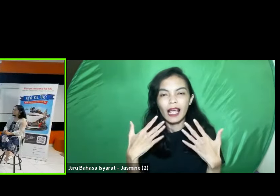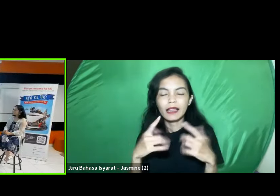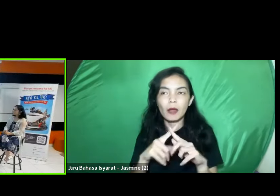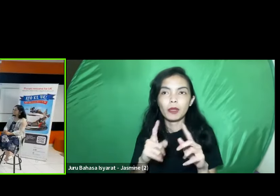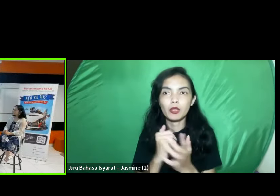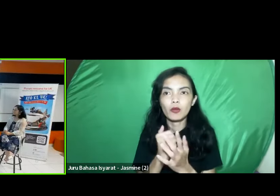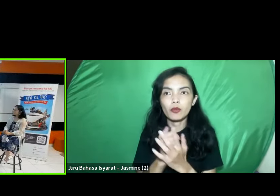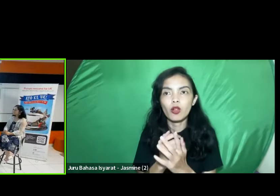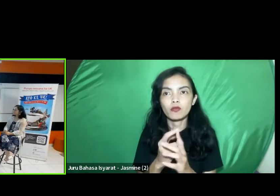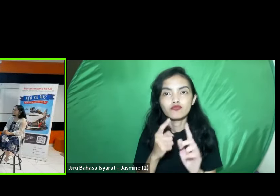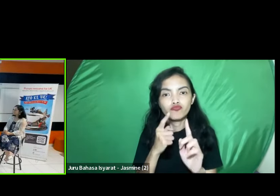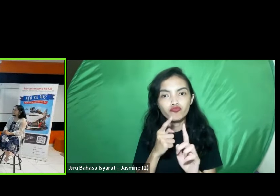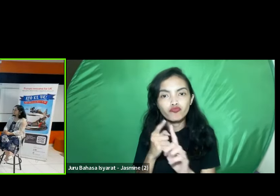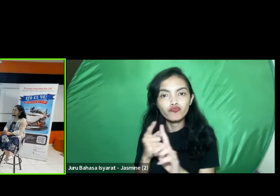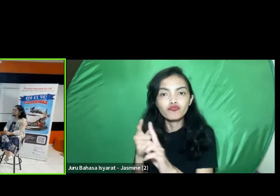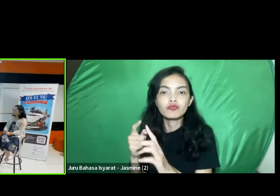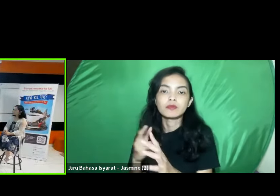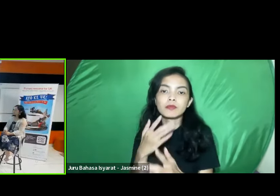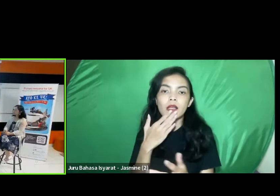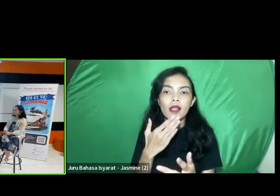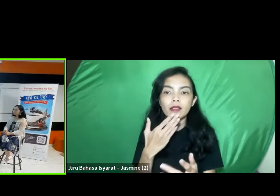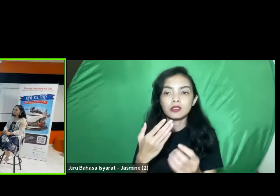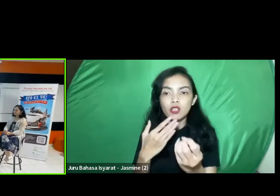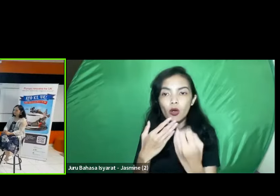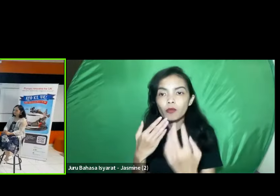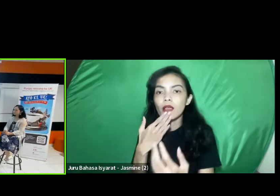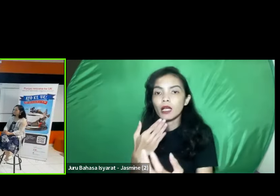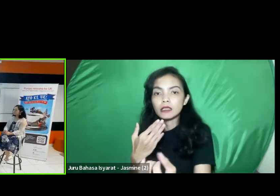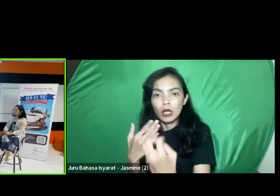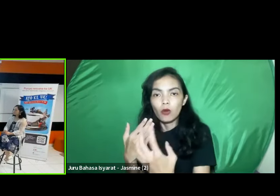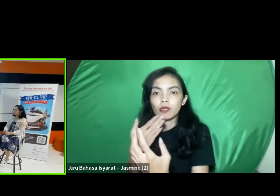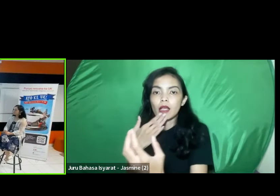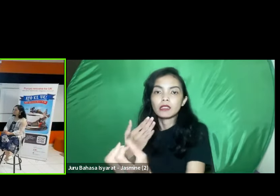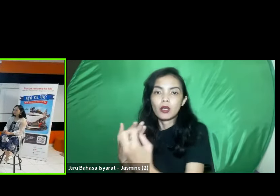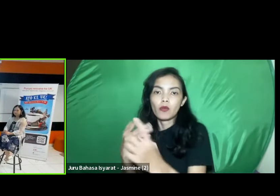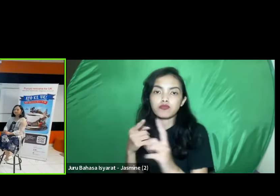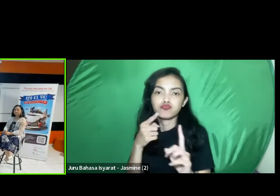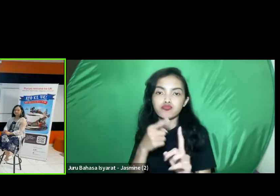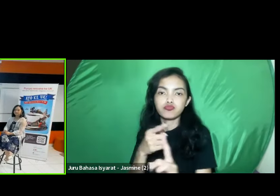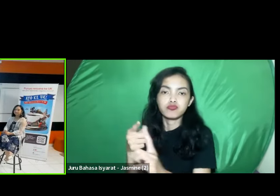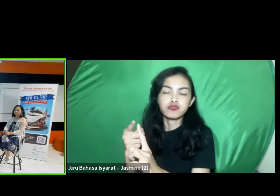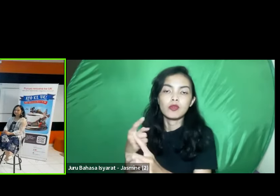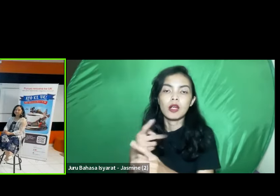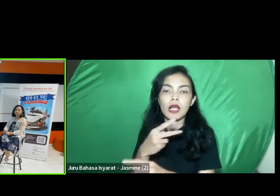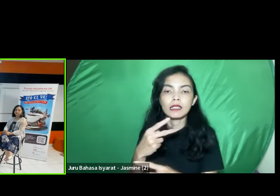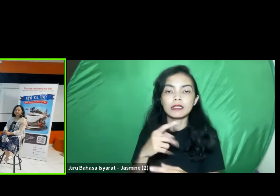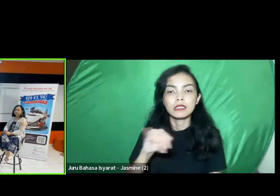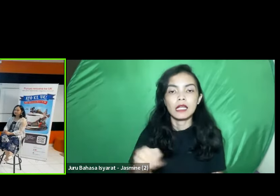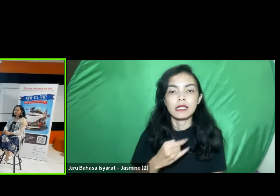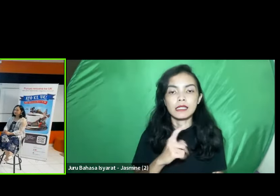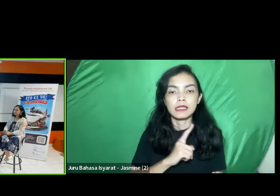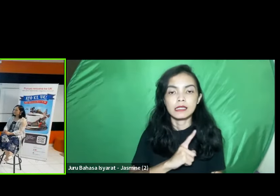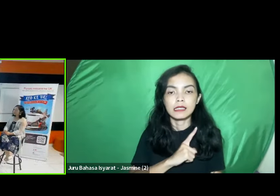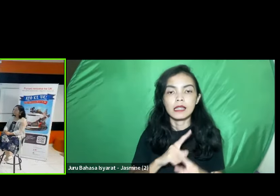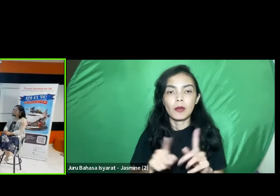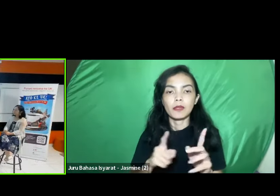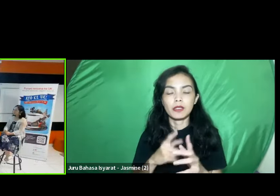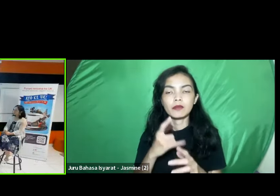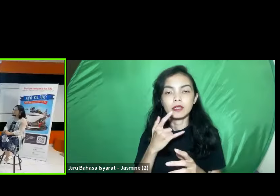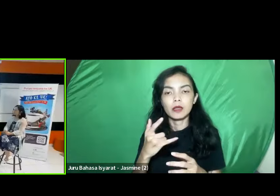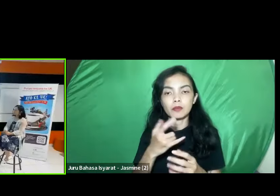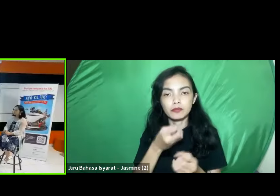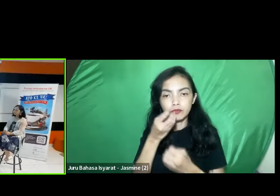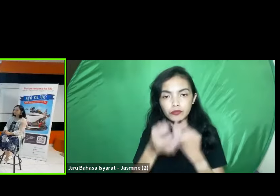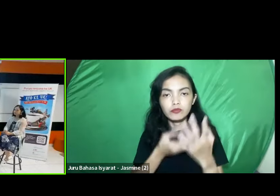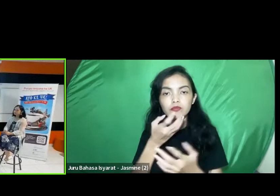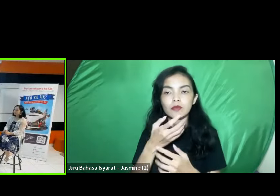itu siapkan diri teman-teman be yourself Relax tapi ada isinya gu ya yang akan kita gali